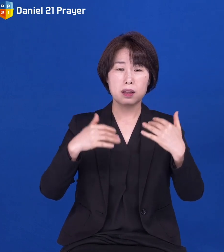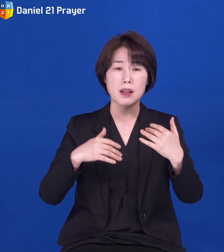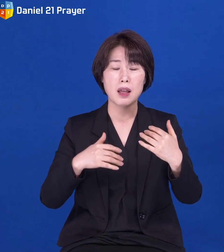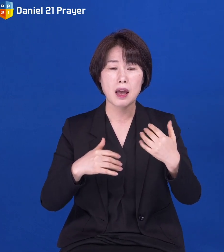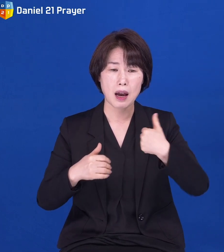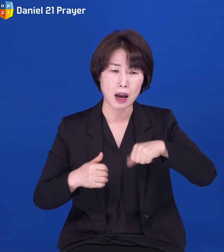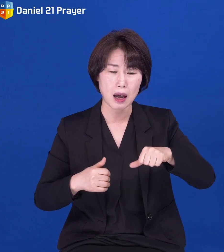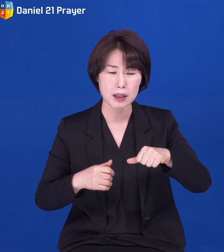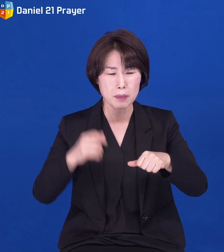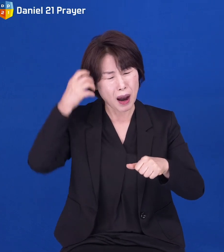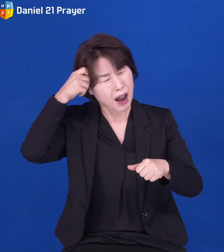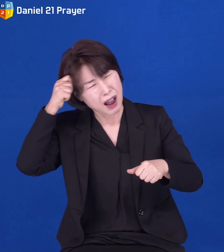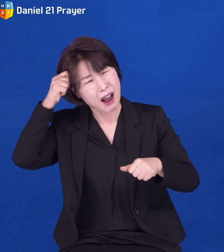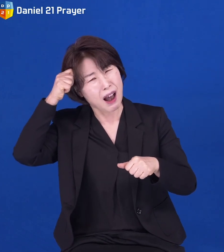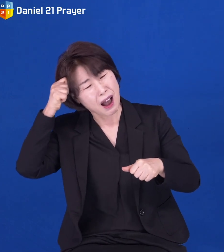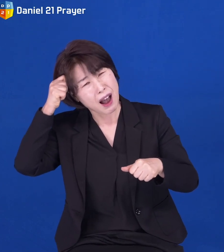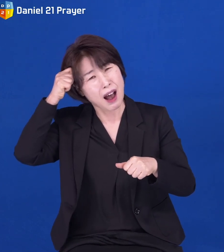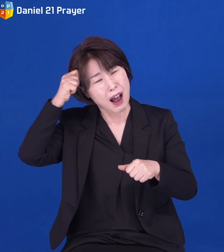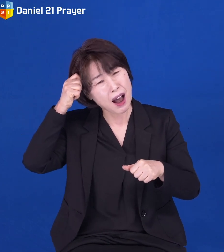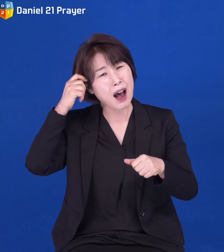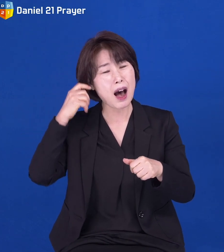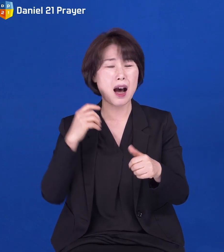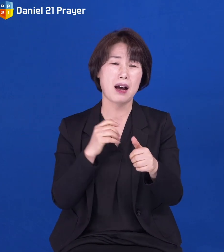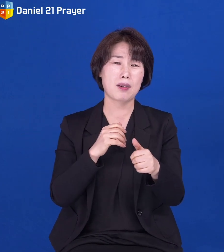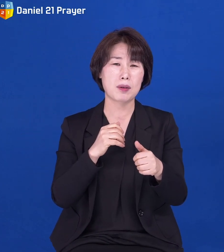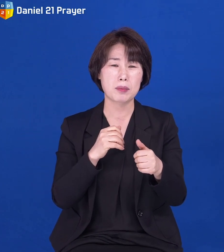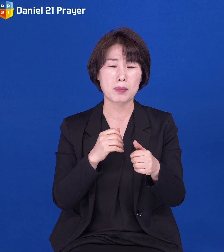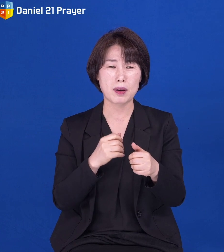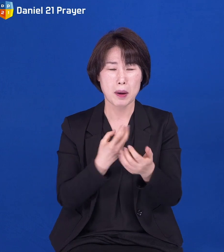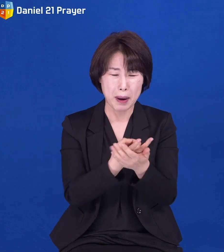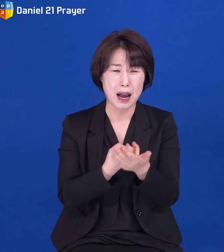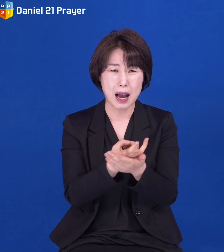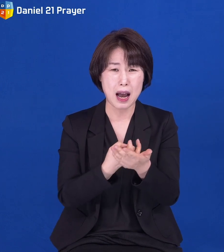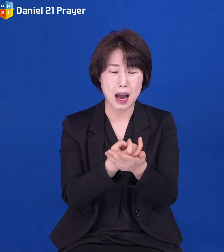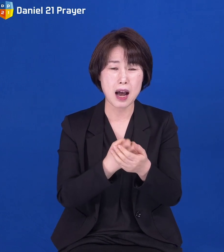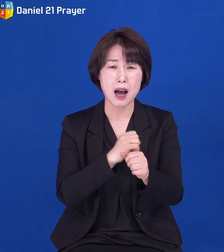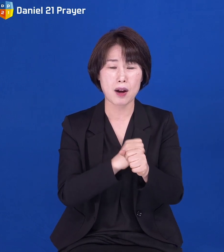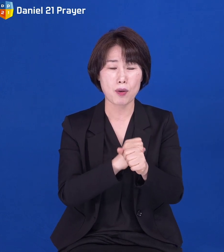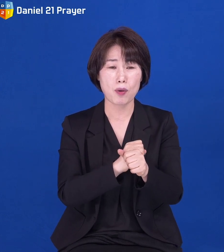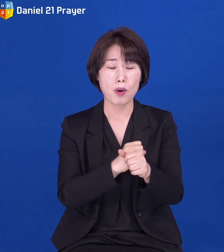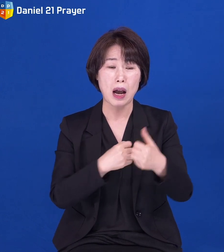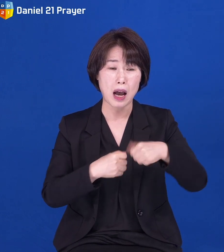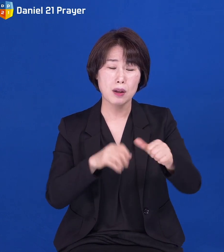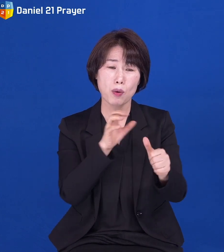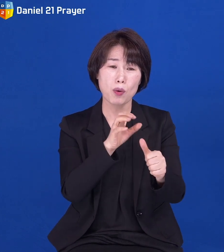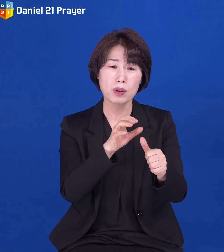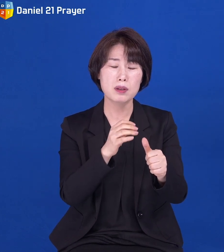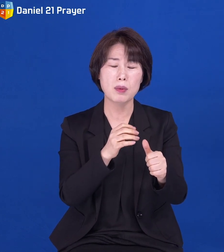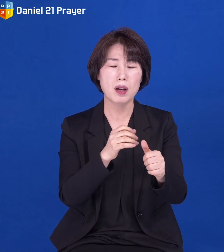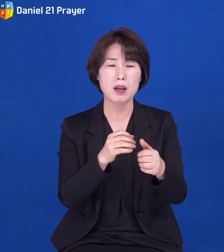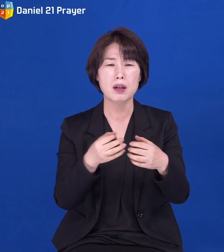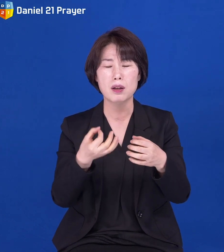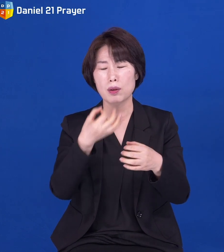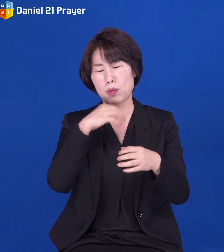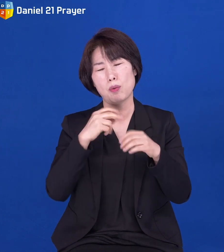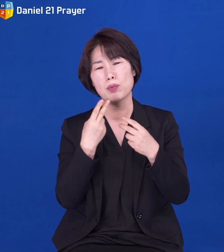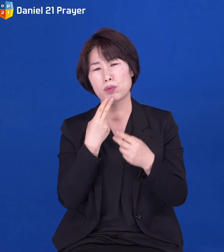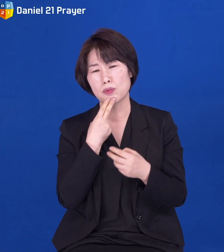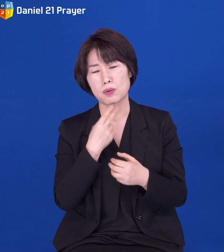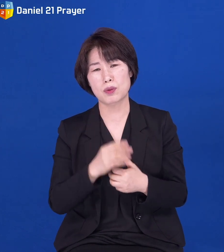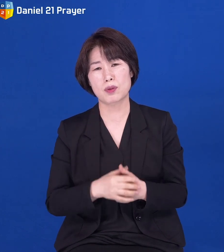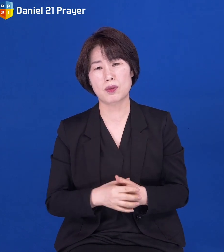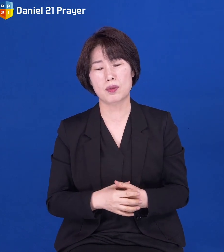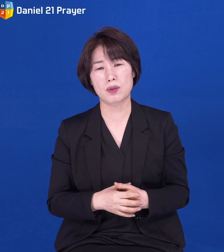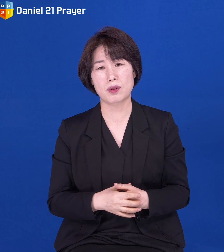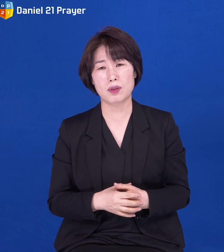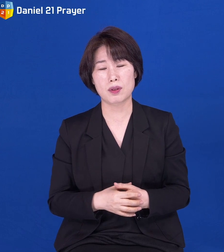보여준다고. 화장실에서 막 혼내도 소용이 없어. 복도 같은 데서 막 저 머리를 잡고 막 안아주는 거,